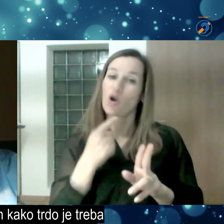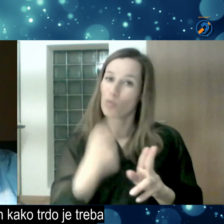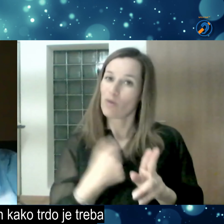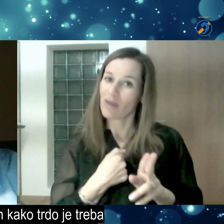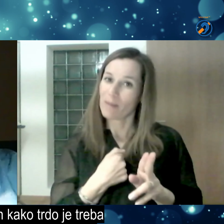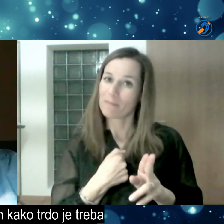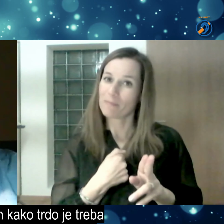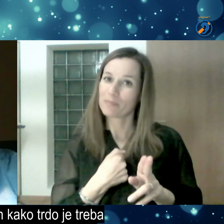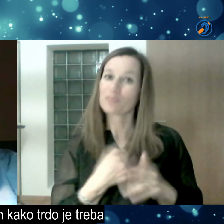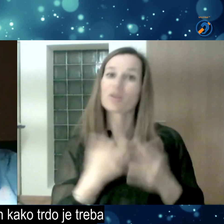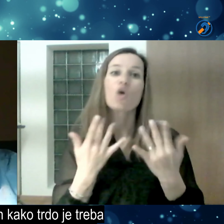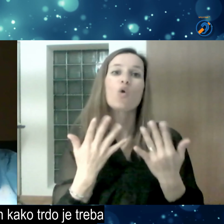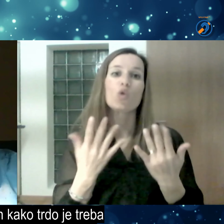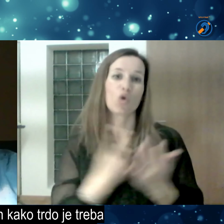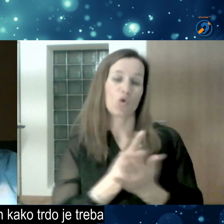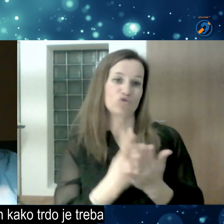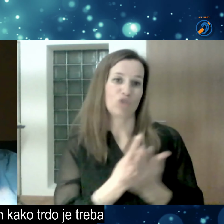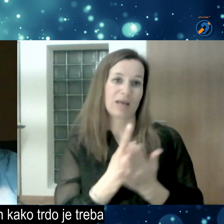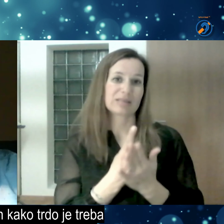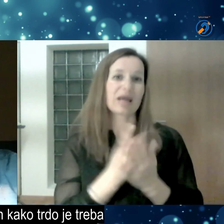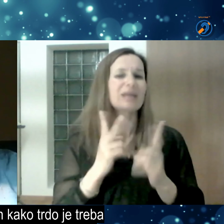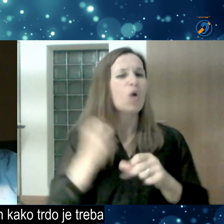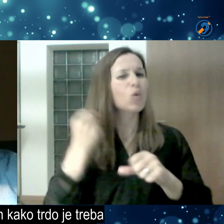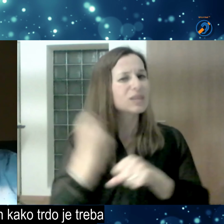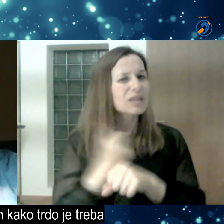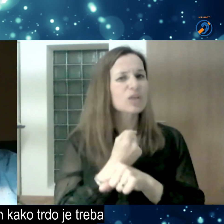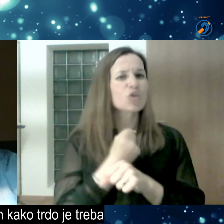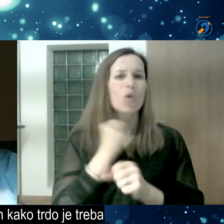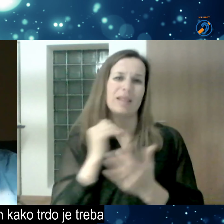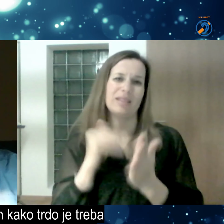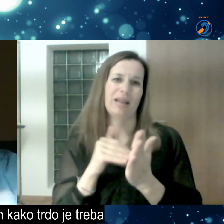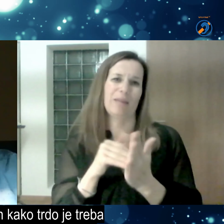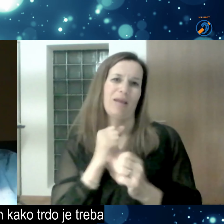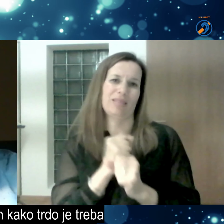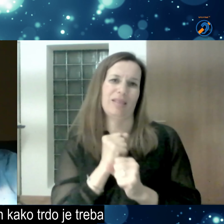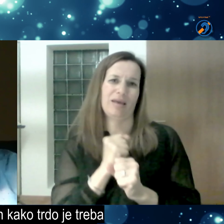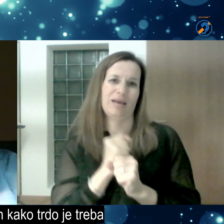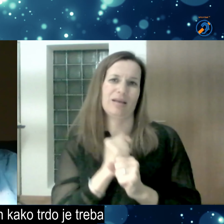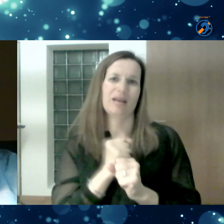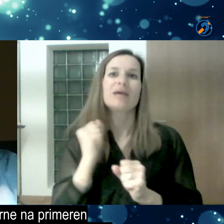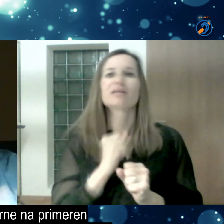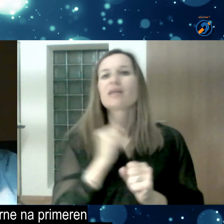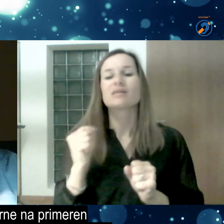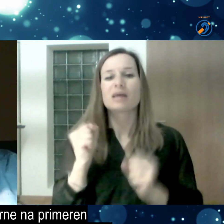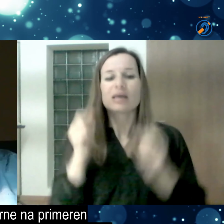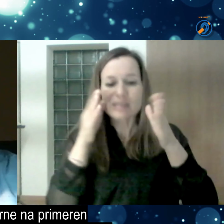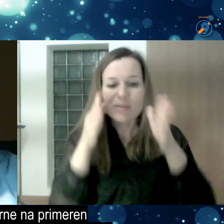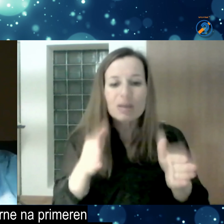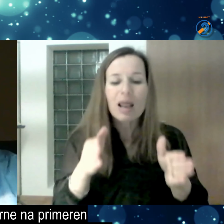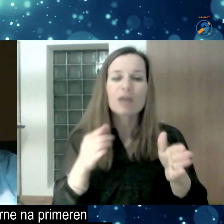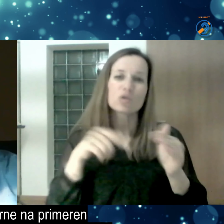povem, koliko časa in kako trdo je treba delati na tem, da se zbranost v